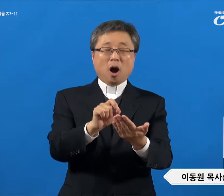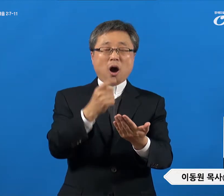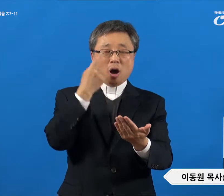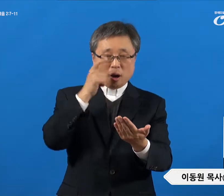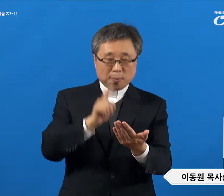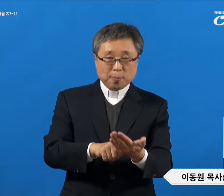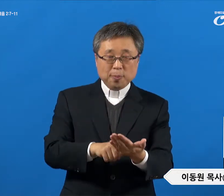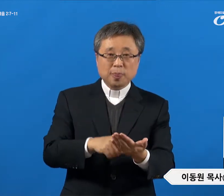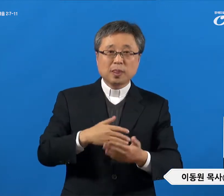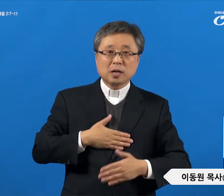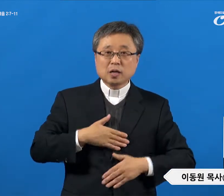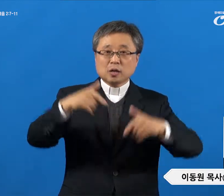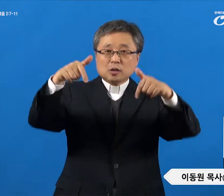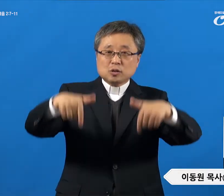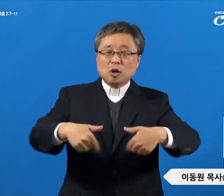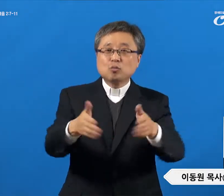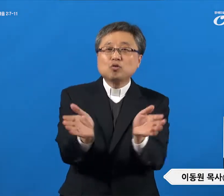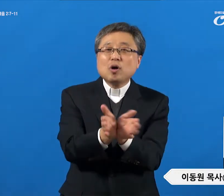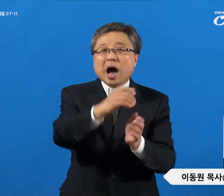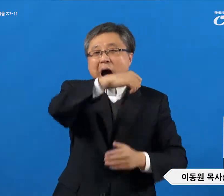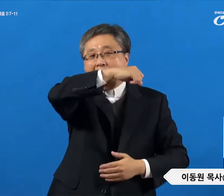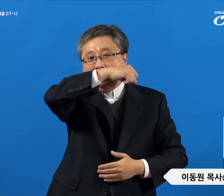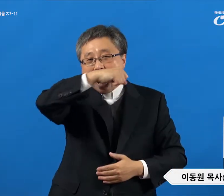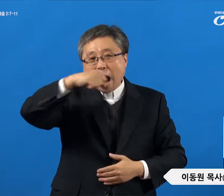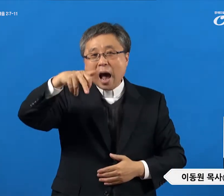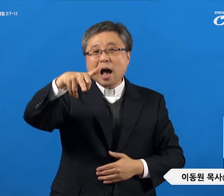서부 아프리카의 나라 코디디부아르,